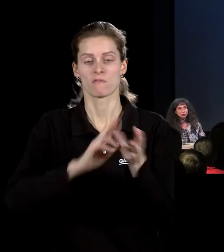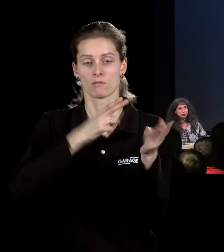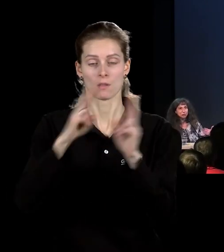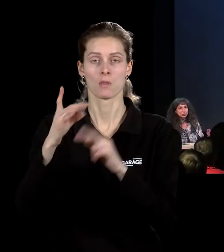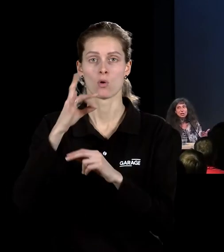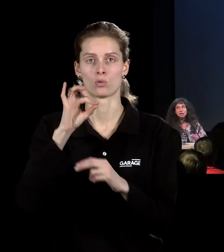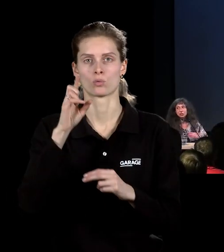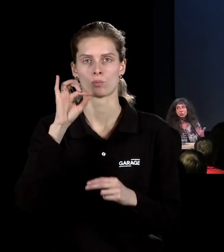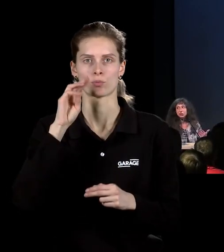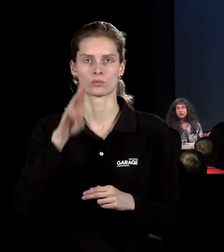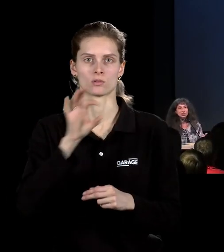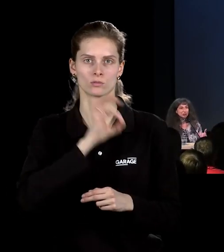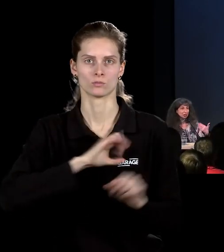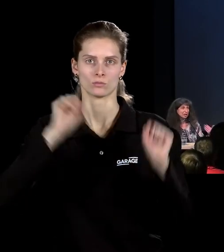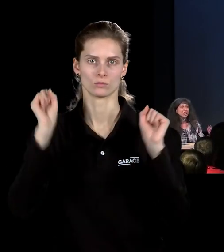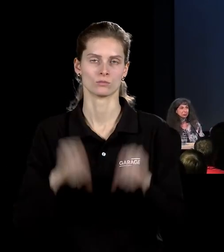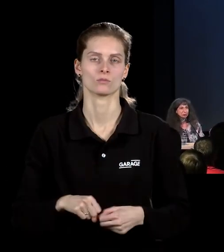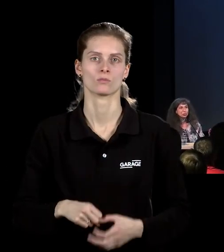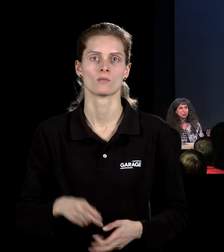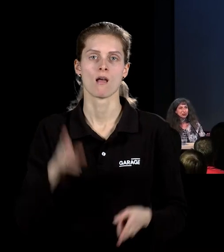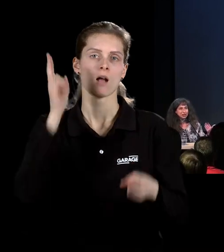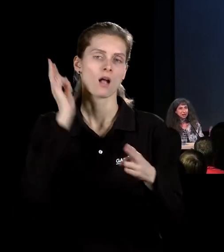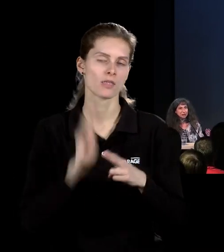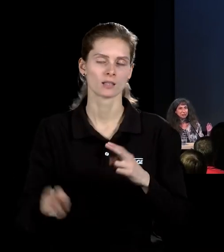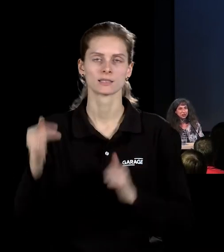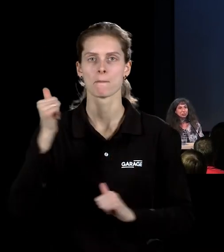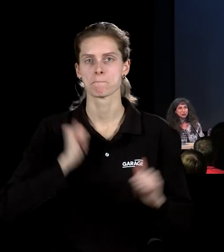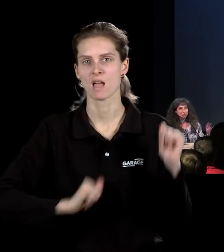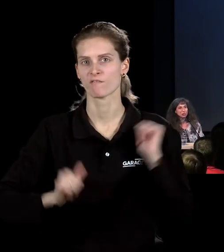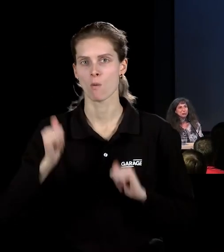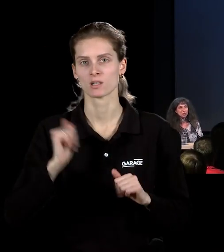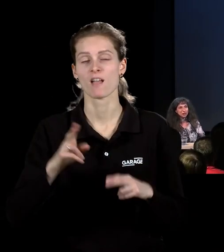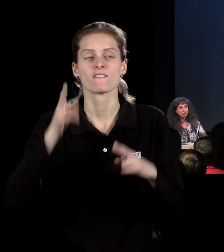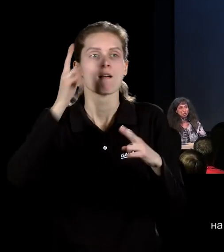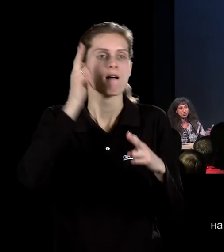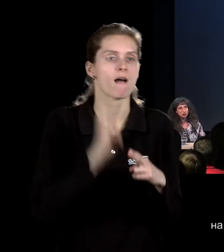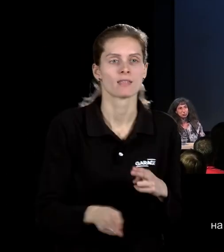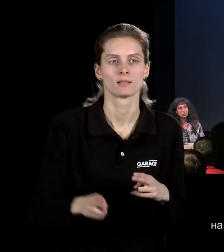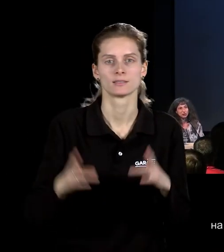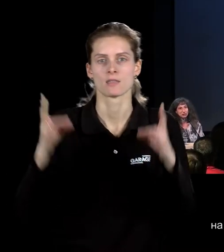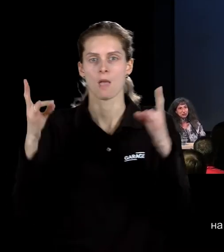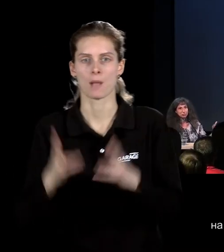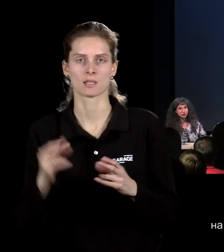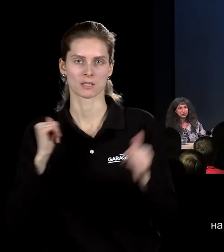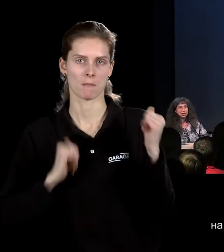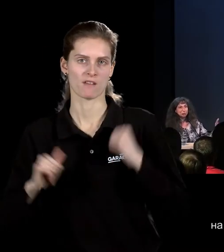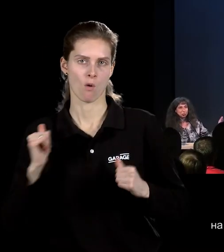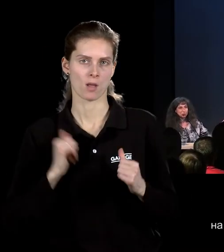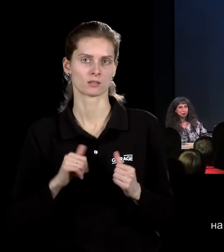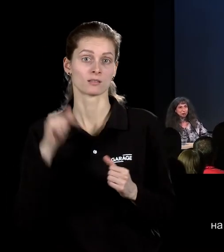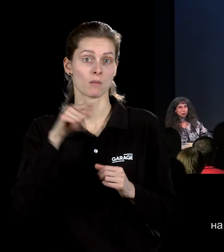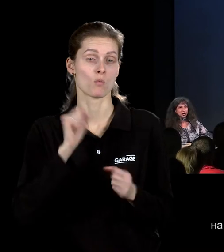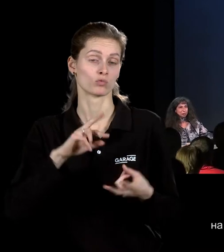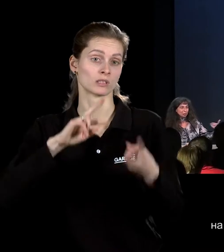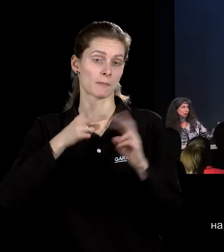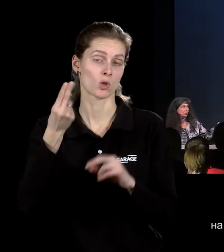на повтор роботом. Это такой, наверное, вот предельный конец перформанса, конец необходимости в перформансе, который можно себе представить, заменить